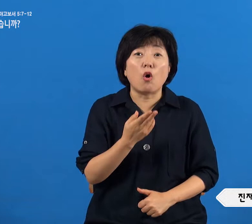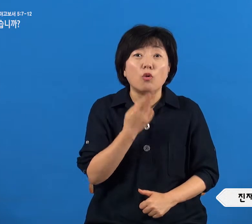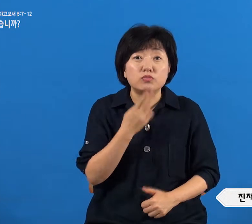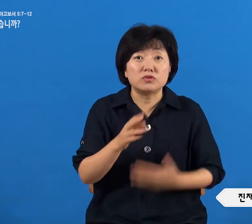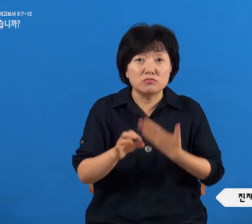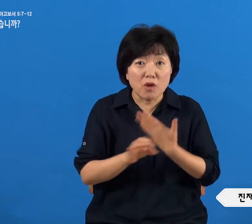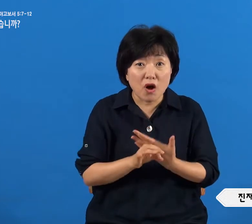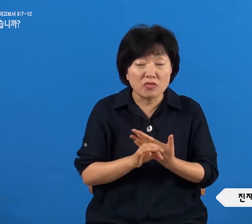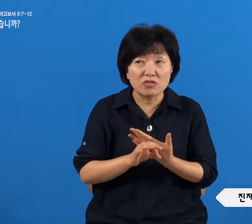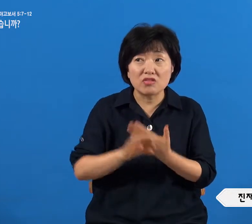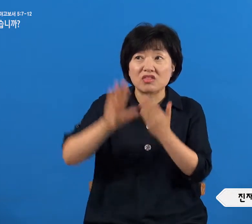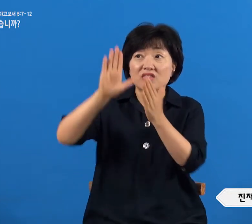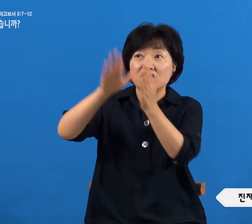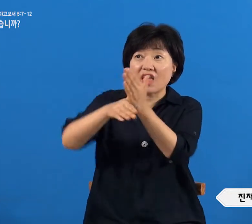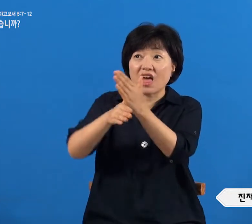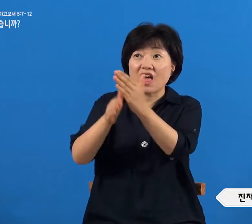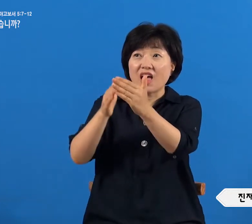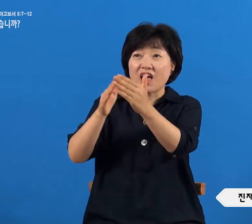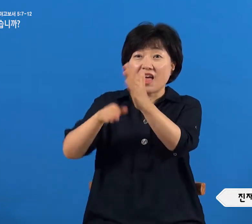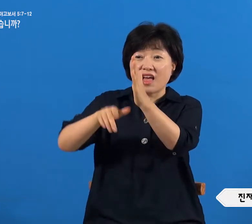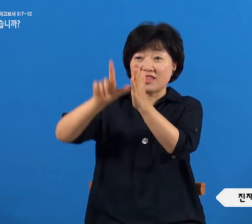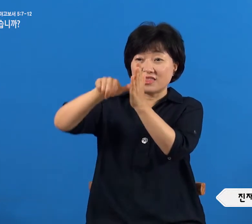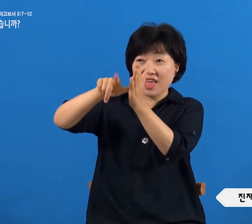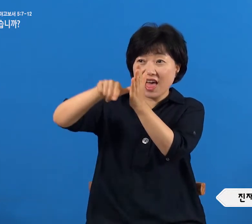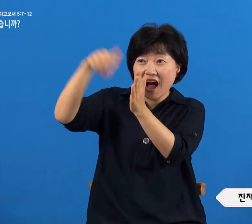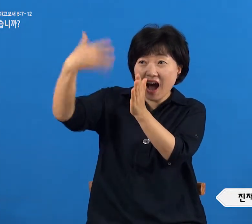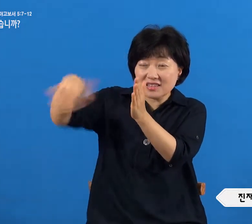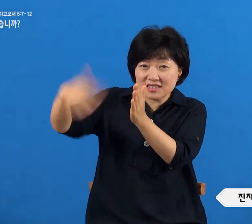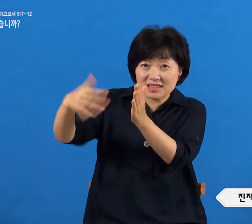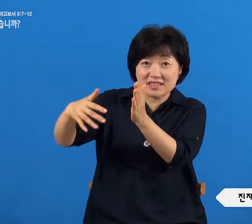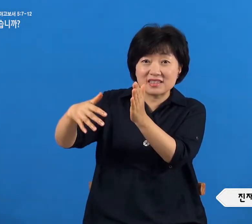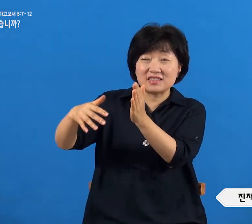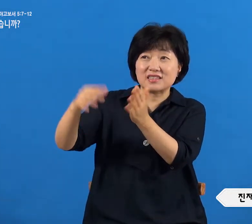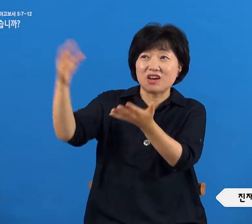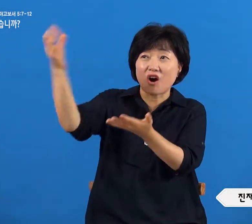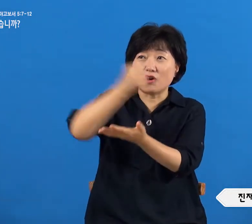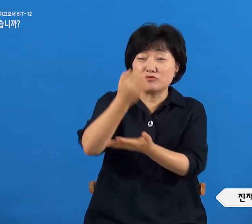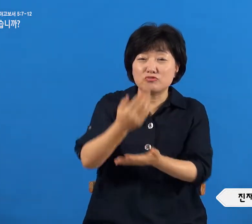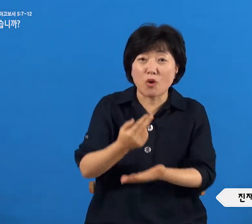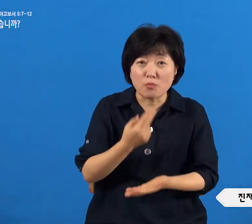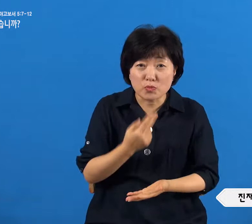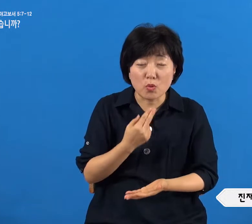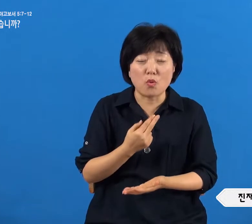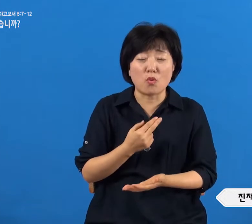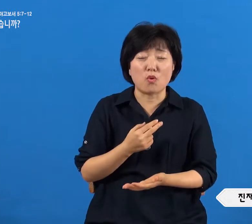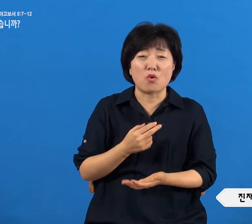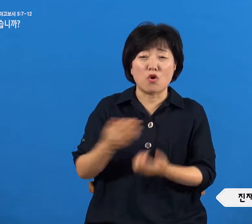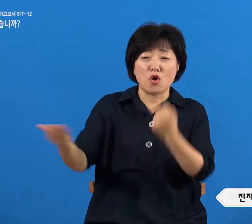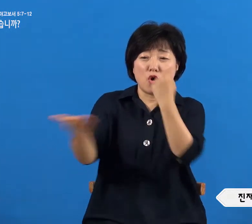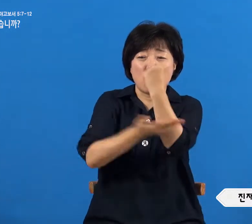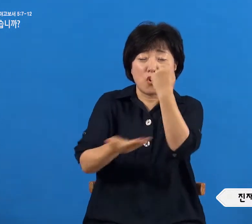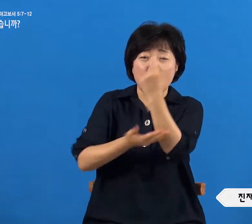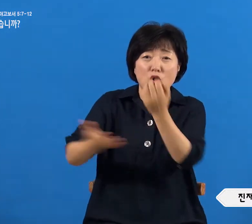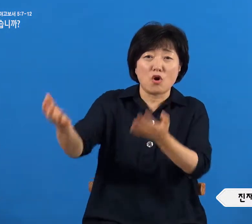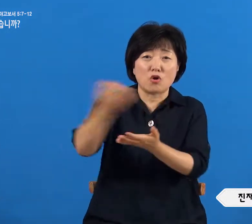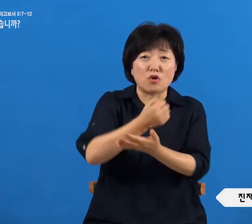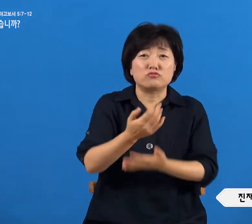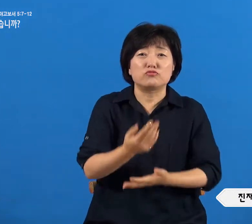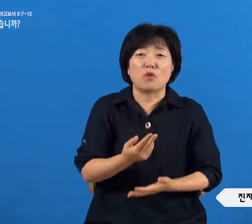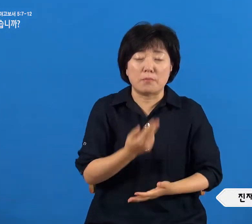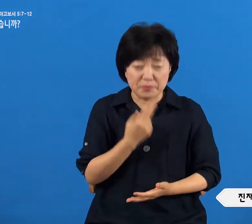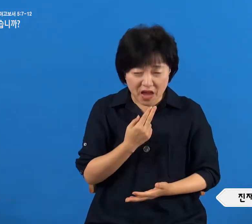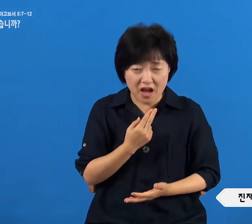우리는 때를 차지 못해 얻을 수 없고 거둘 수 없는 것이 있다라고